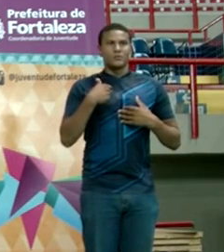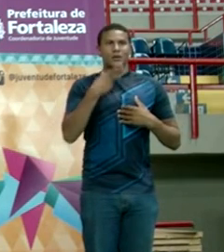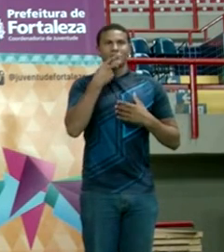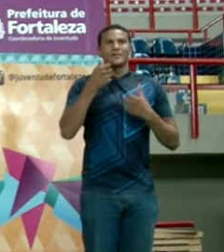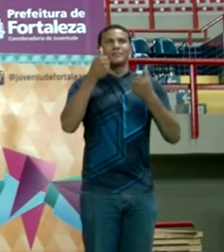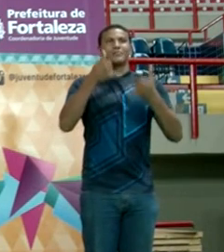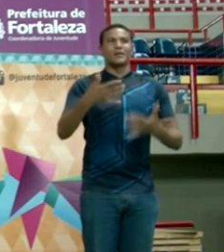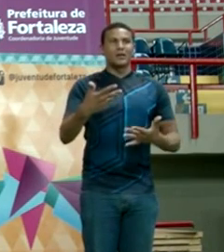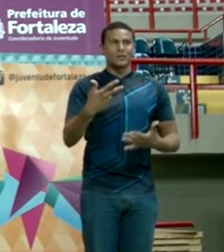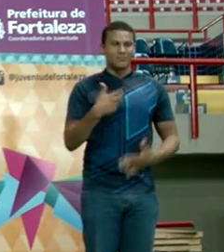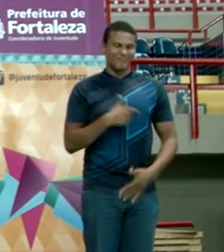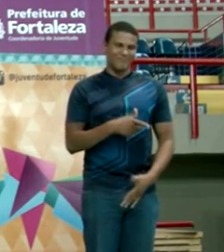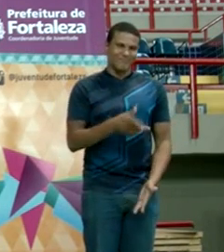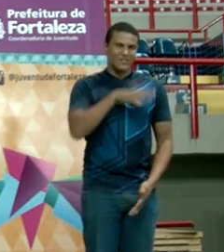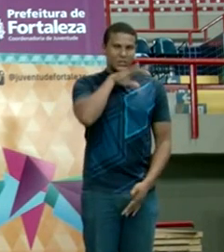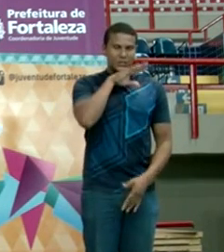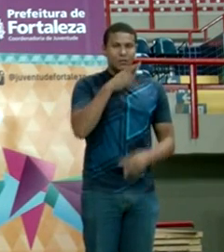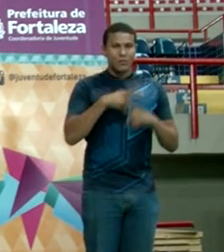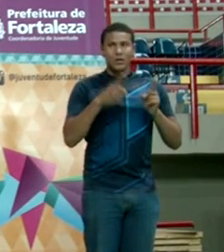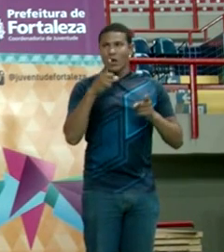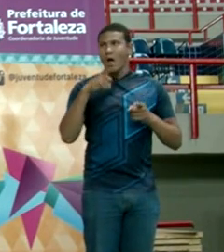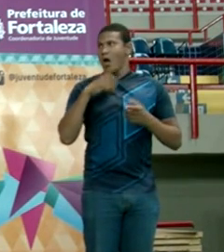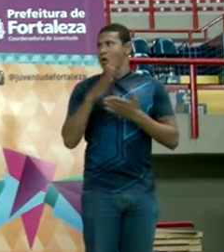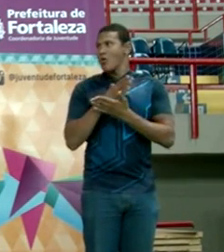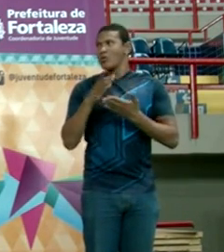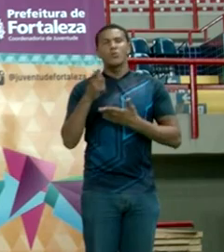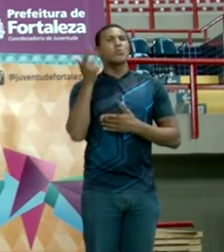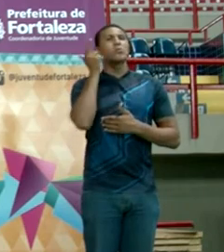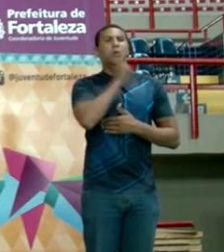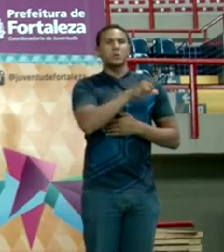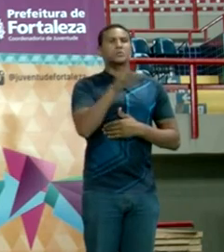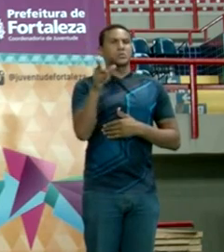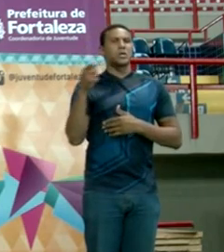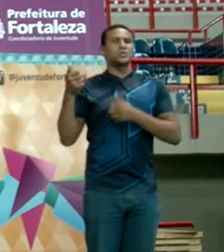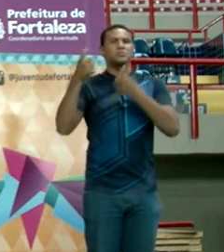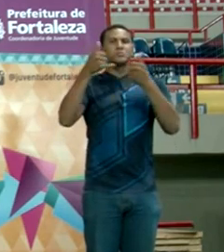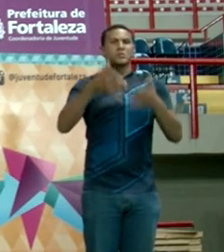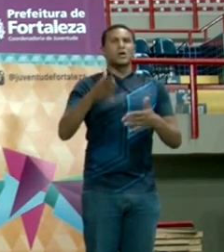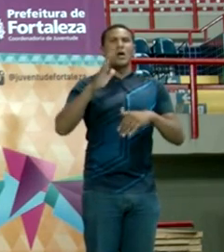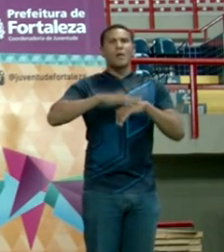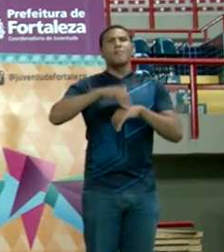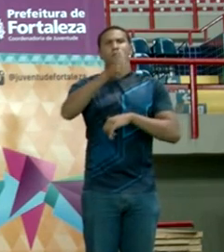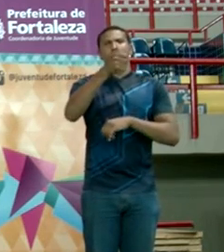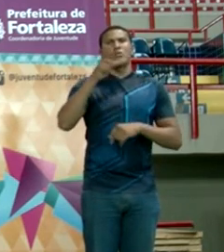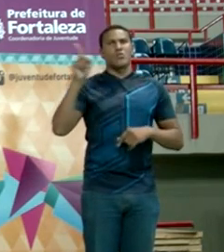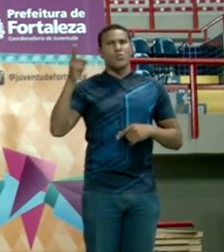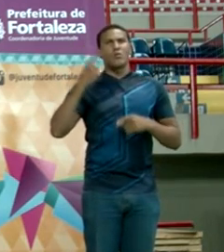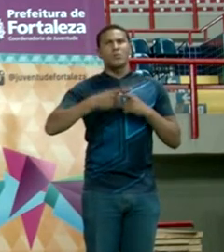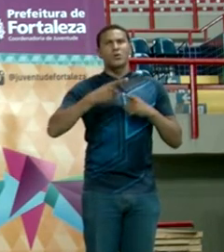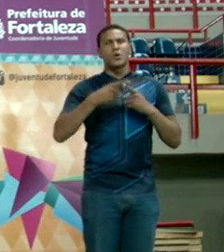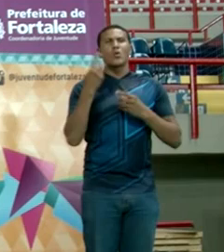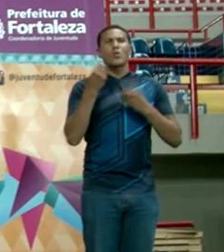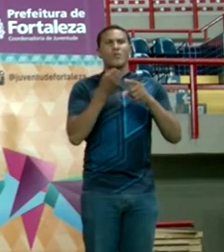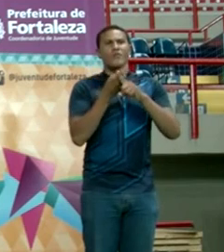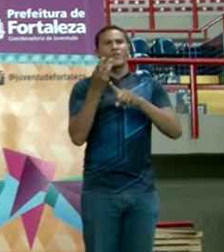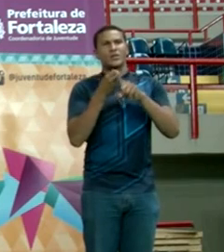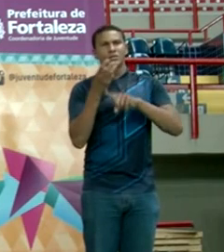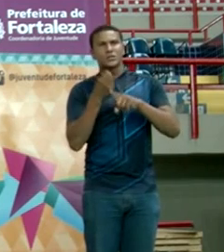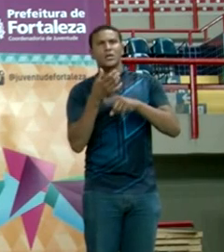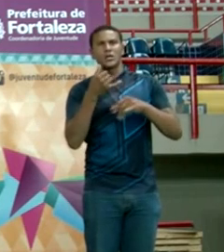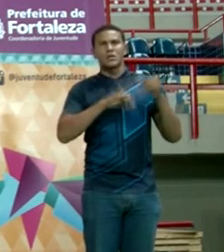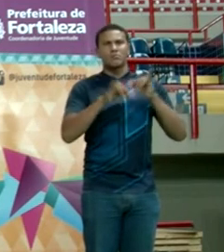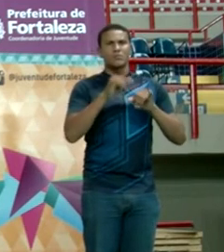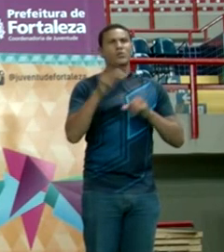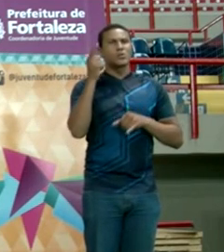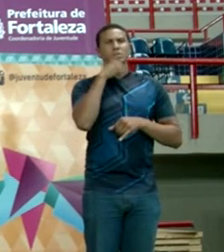para isso. E tenho certeza que colegas aqui que vêm para a Academia Enem, quem fez essa pergunta, pergunte aos meninos da física e da química, que eles vão